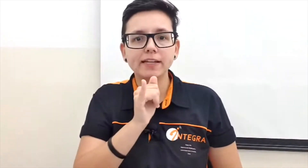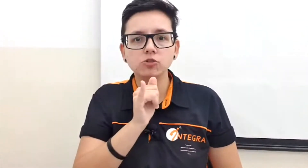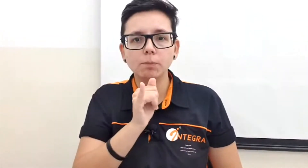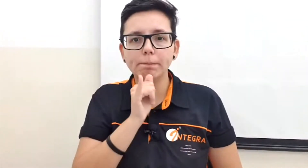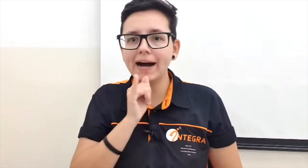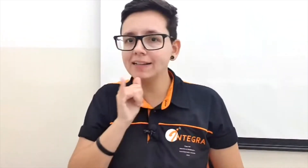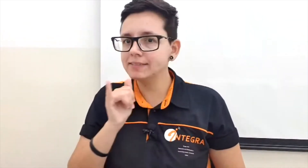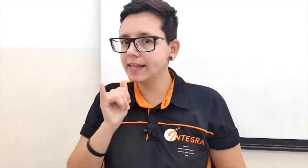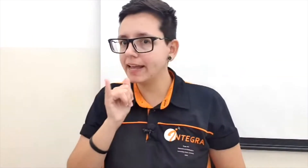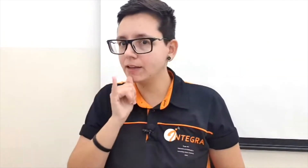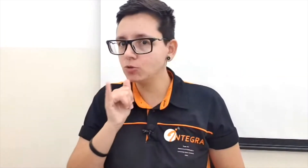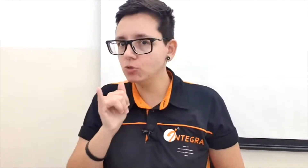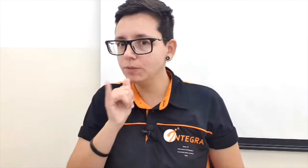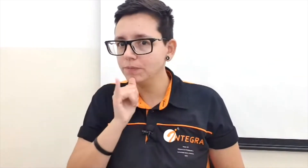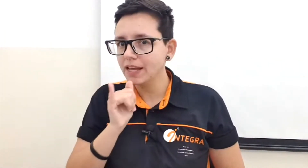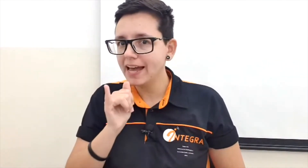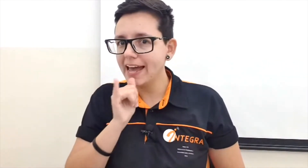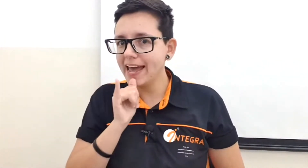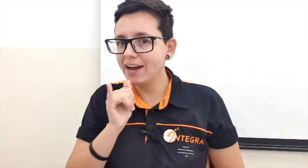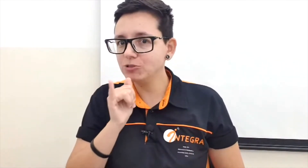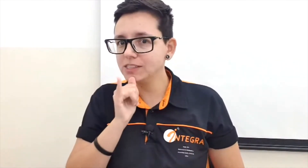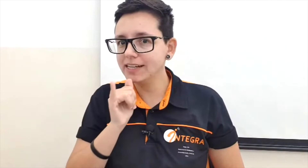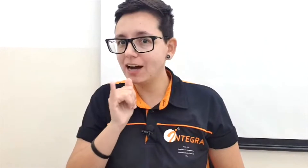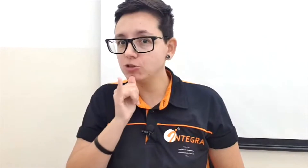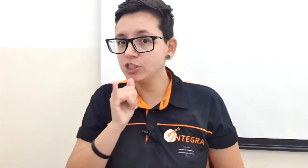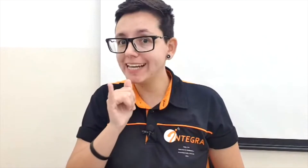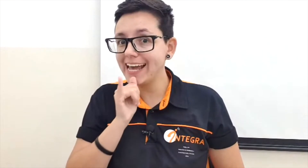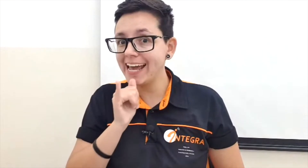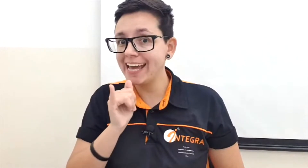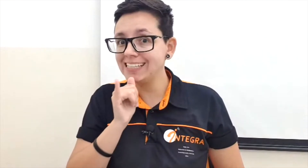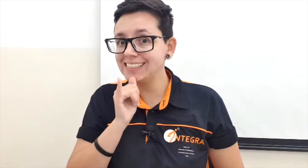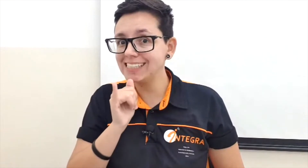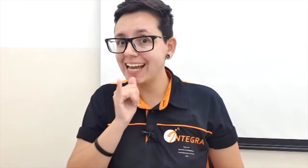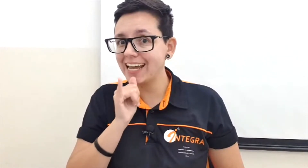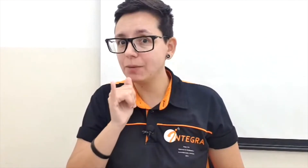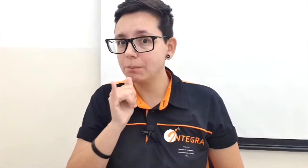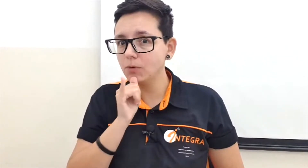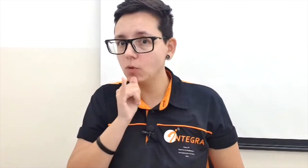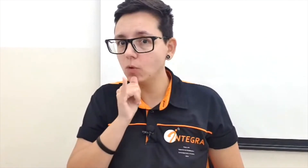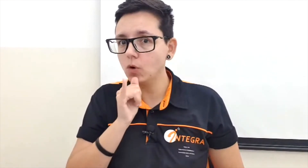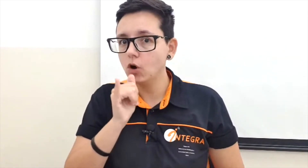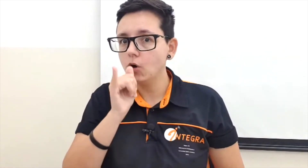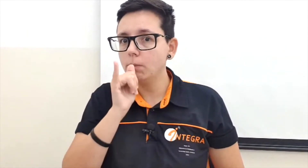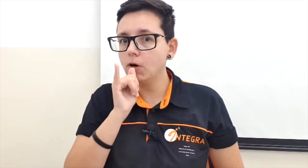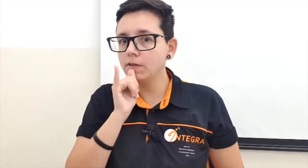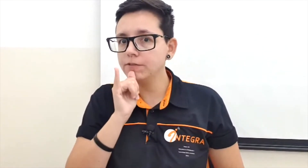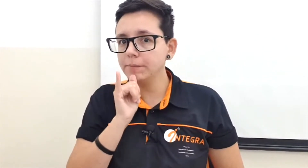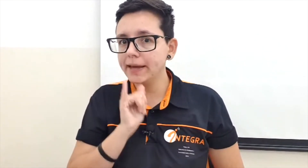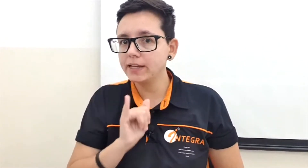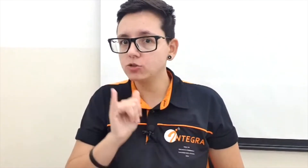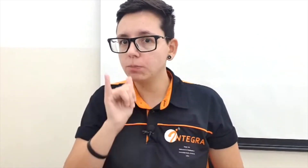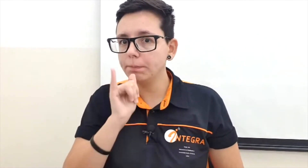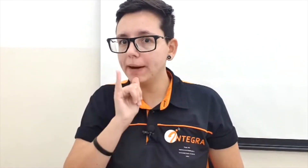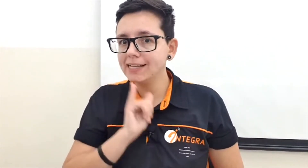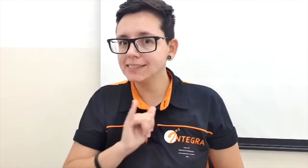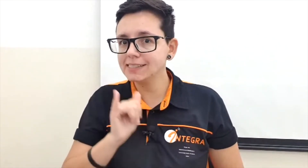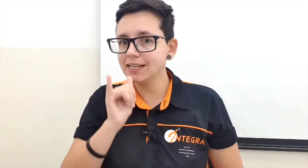movimento batendo é o sinal de exemplo. Movimento